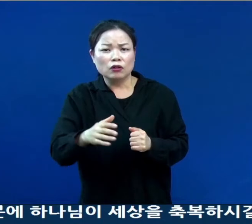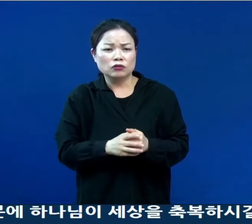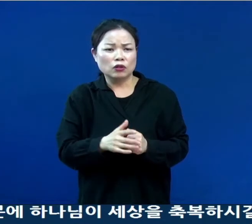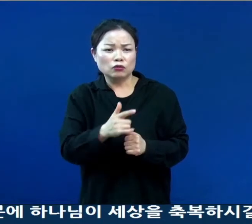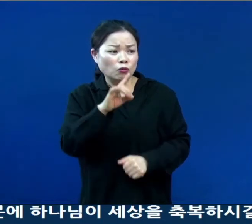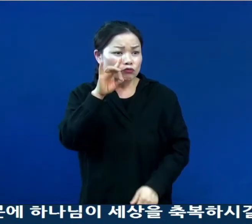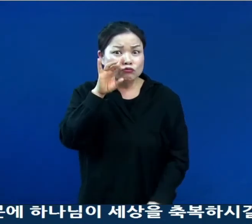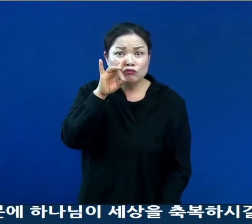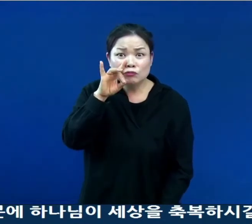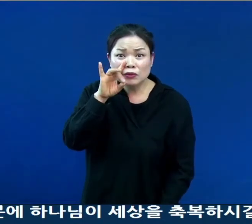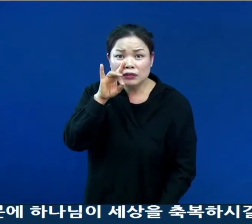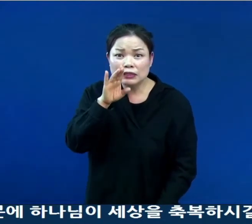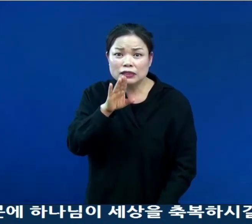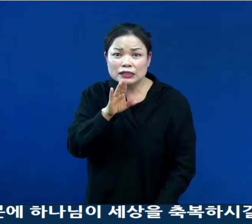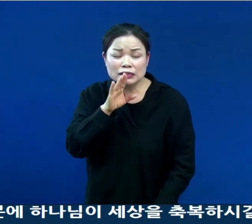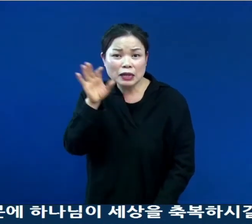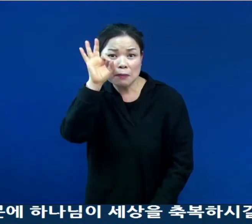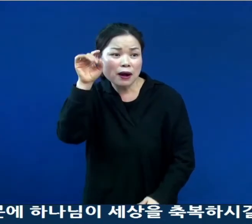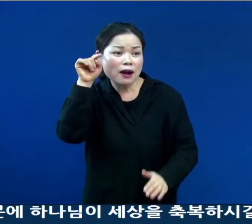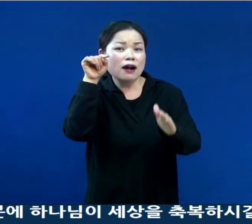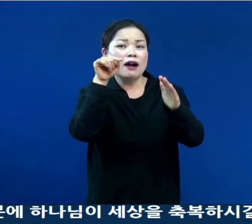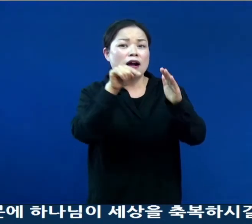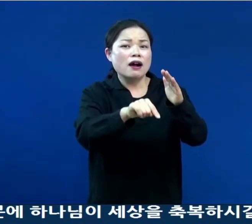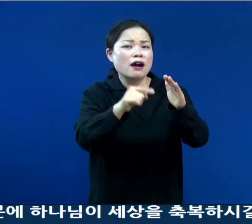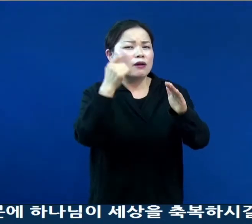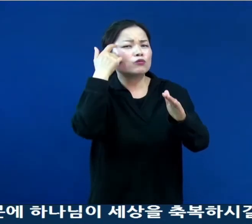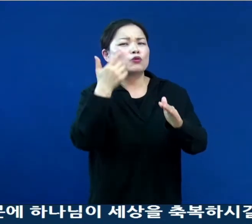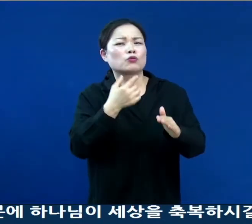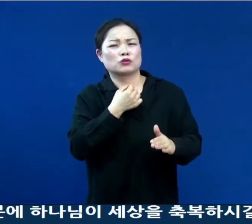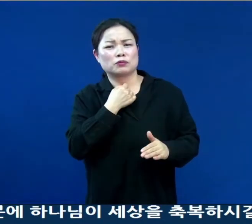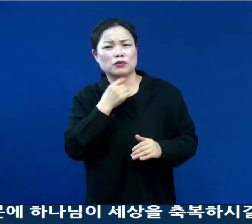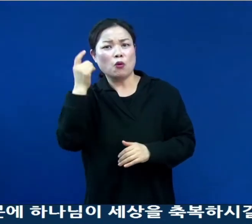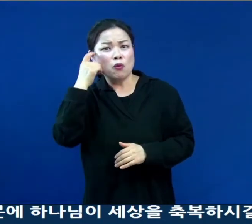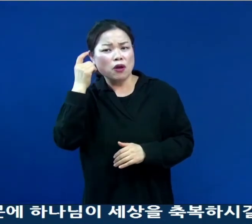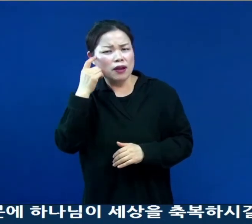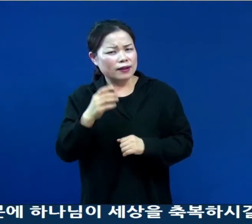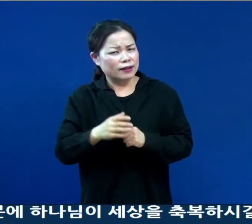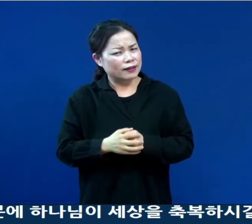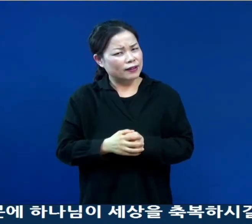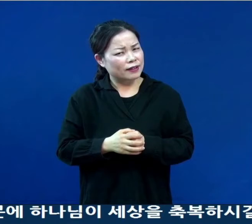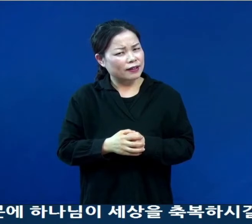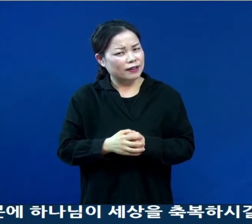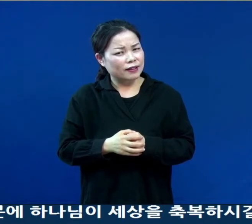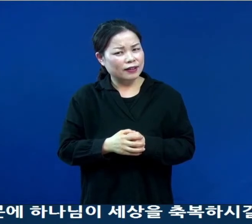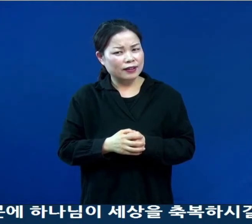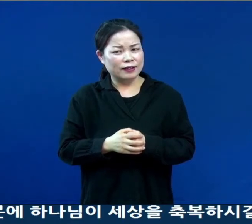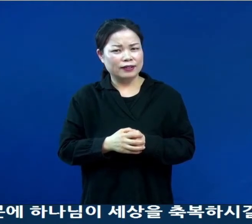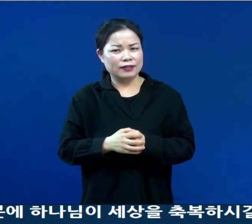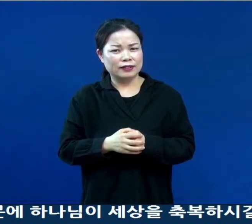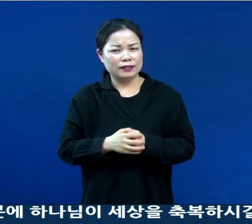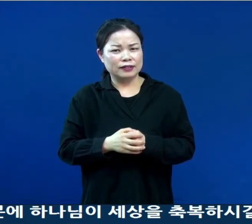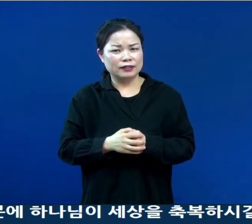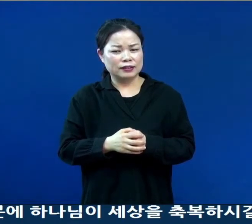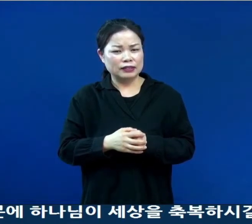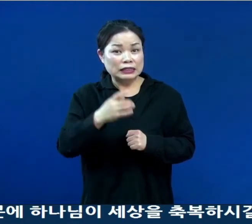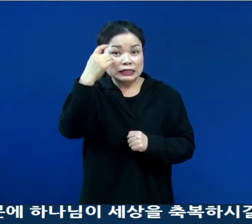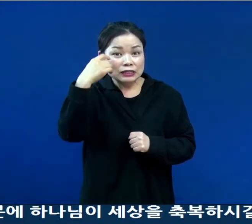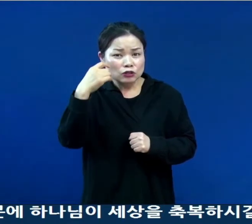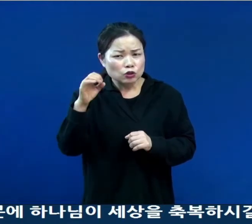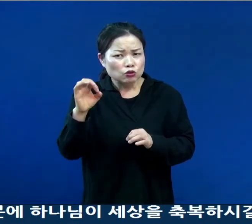이분이 너무 궁금해서 진짜 한번 찾아가서 물어보려고 했습니다. 왠지 딱 이렇게 느끼는